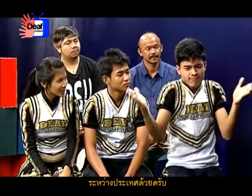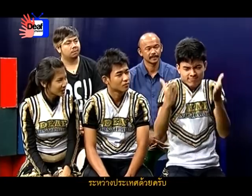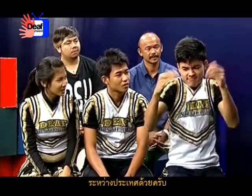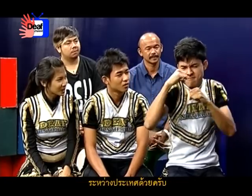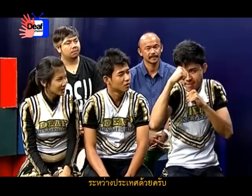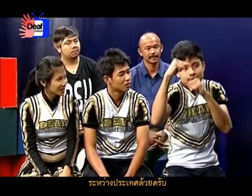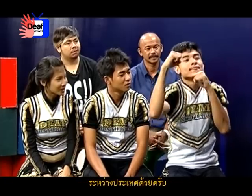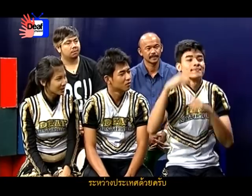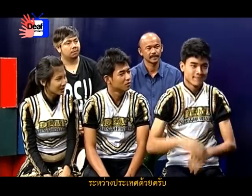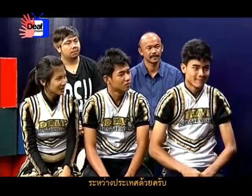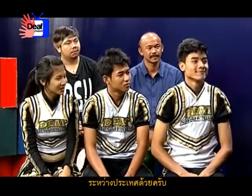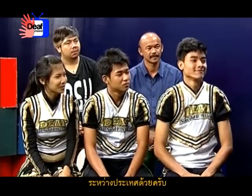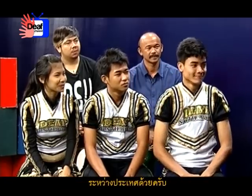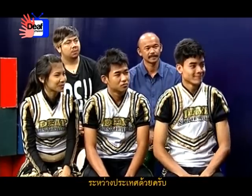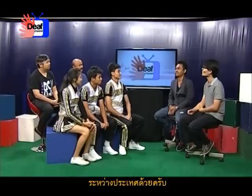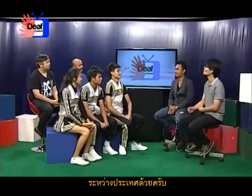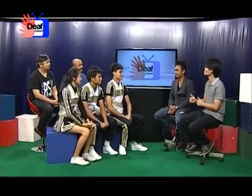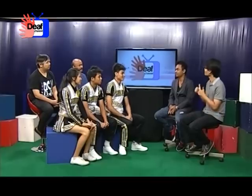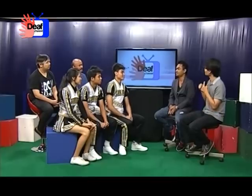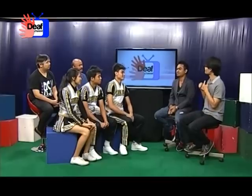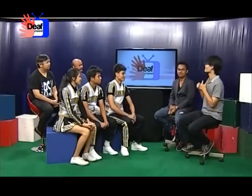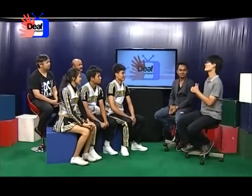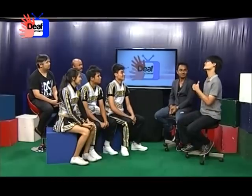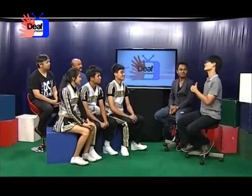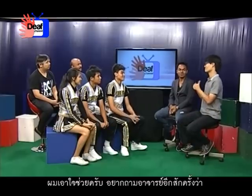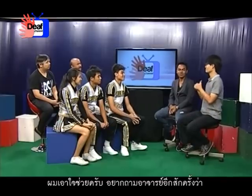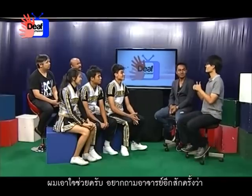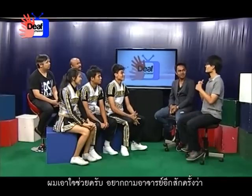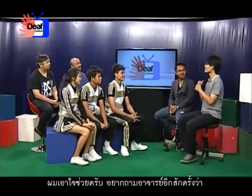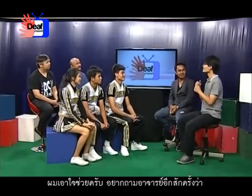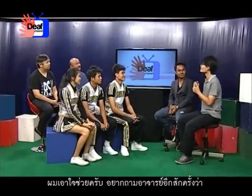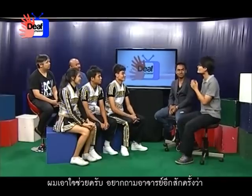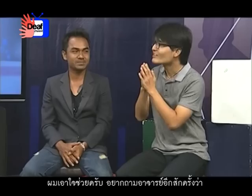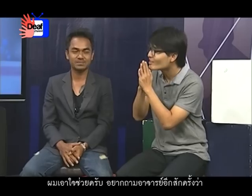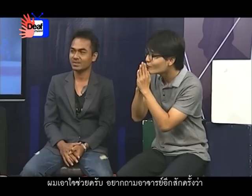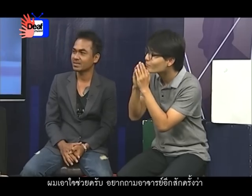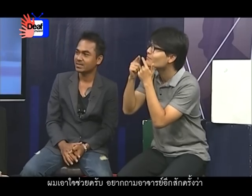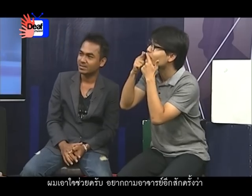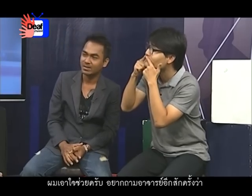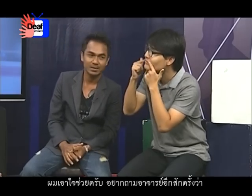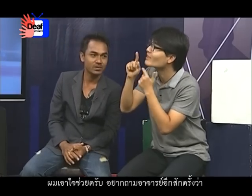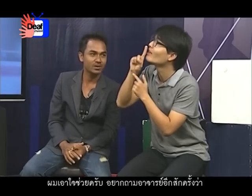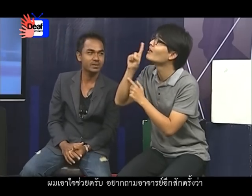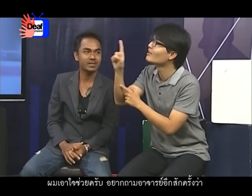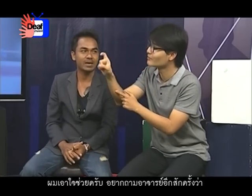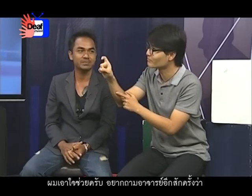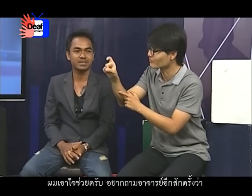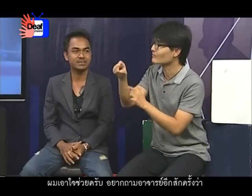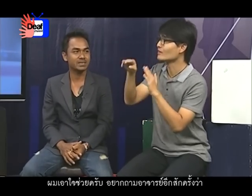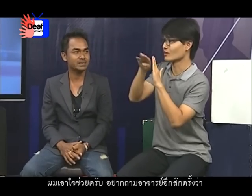สัมพันธไมตรีระหว่างประเทศด้วยครับ ผมก็ต้องขอเอาใจช่วยด้วยนะครับขออนุญาตเรียนถามท่านอาจารย์อีกสักครั้งนึงแล้วกันนะครับ